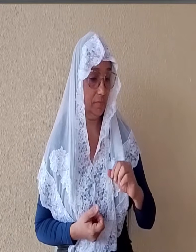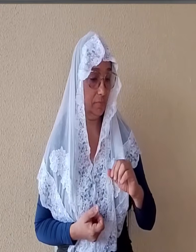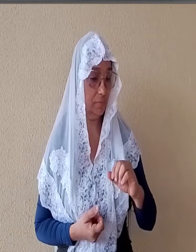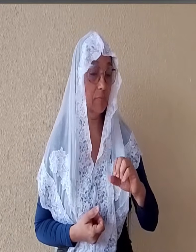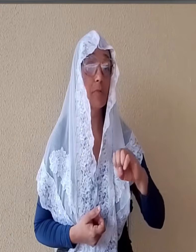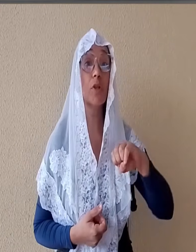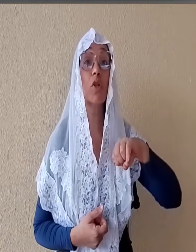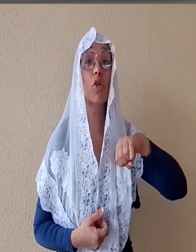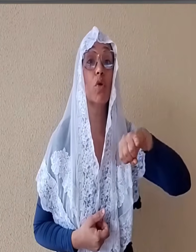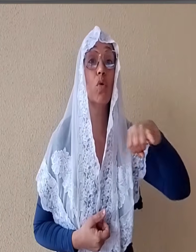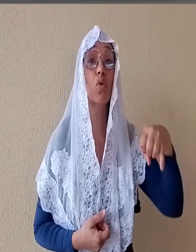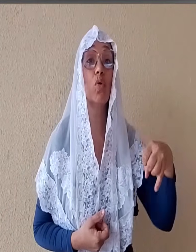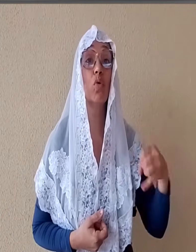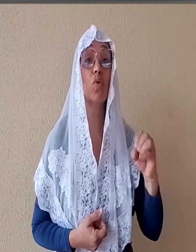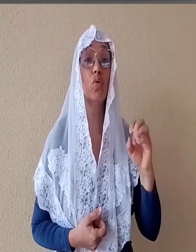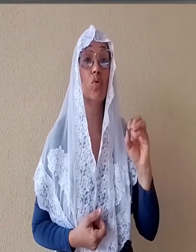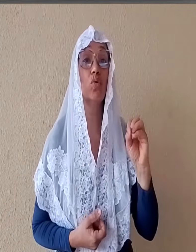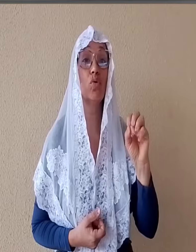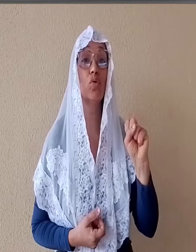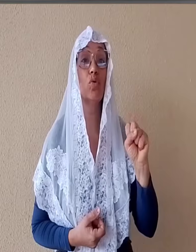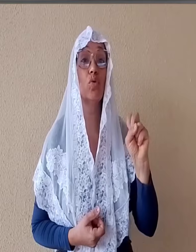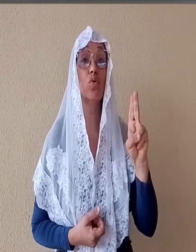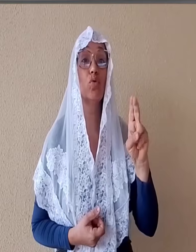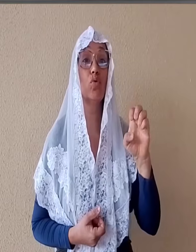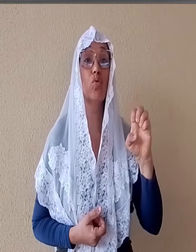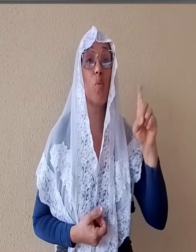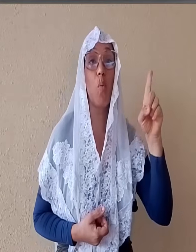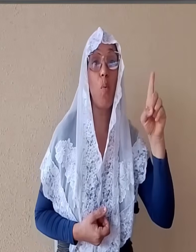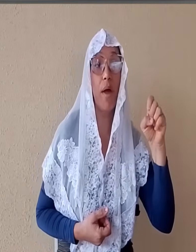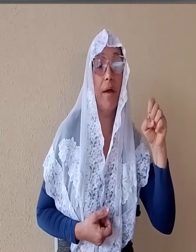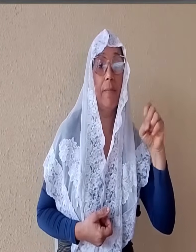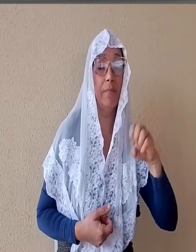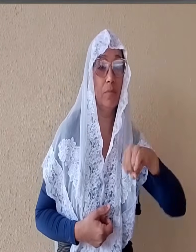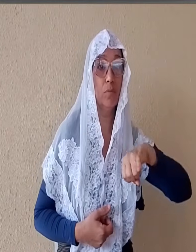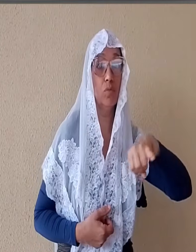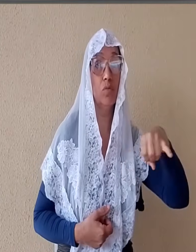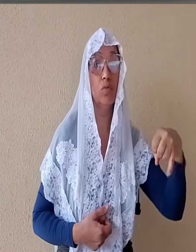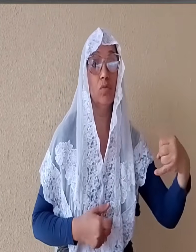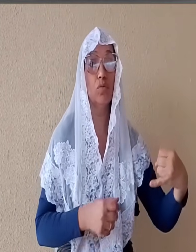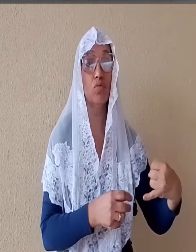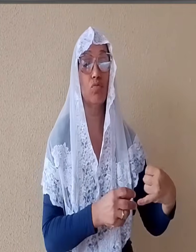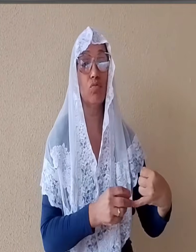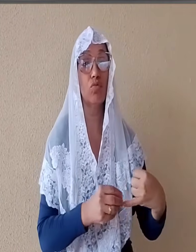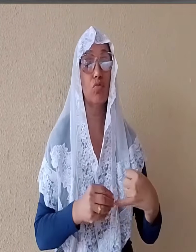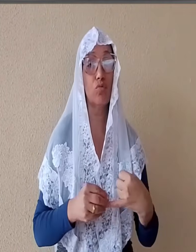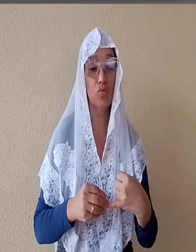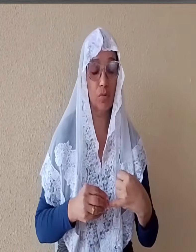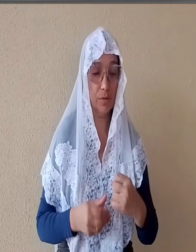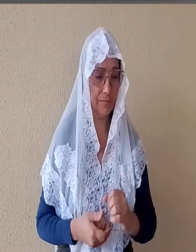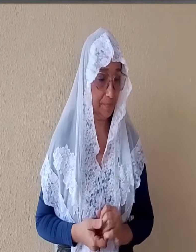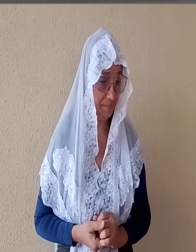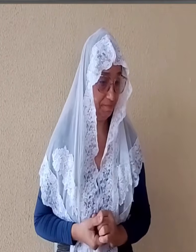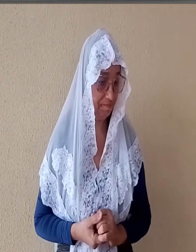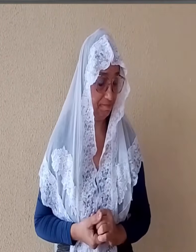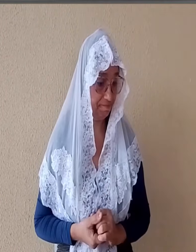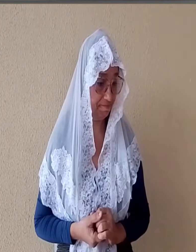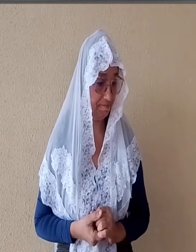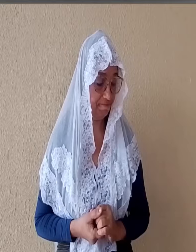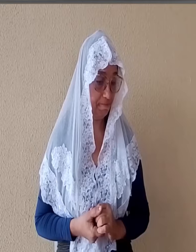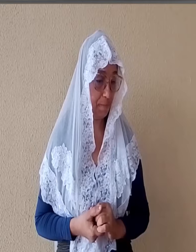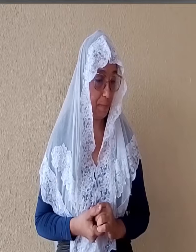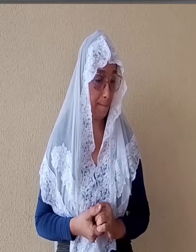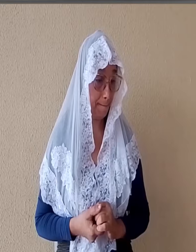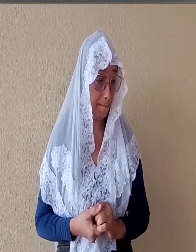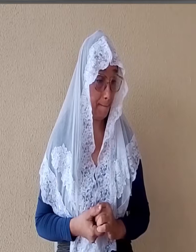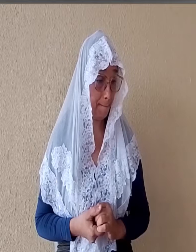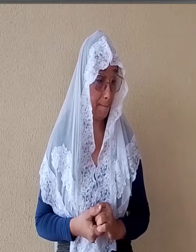faz um concerto com os Geobonitas. Está no livro de Josué. Josué